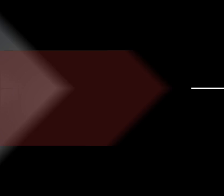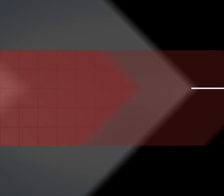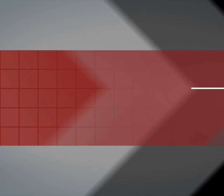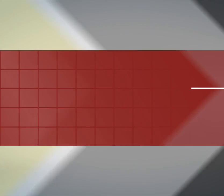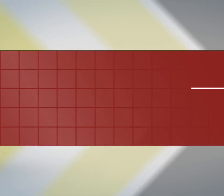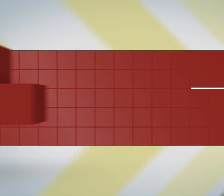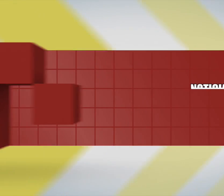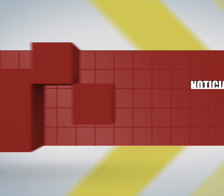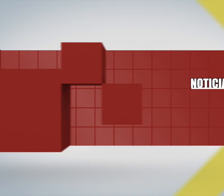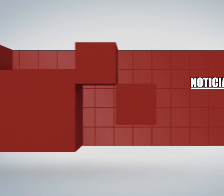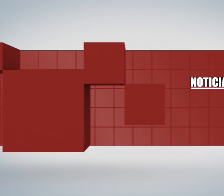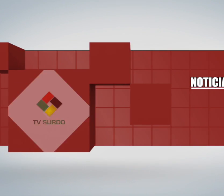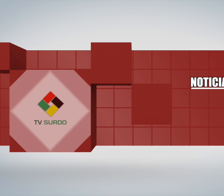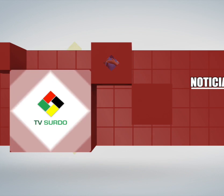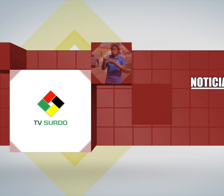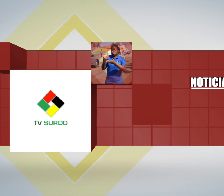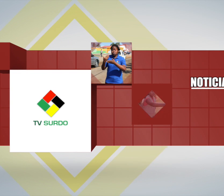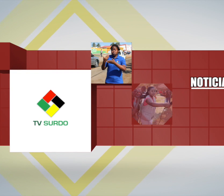Música Música